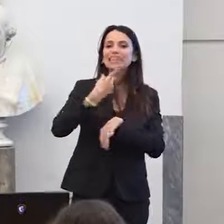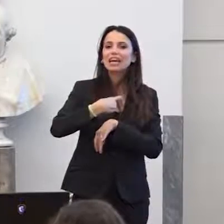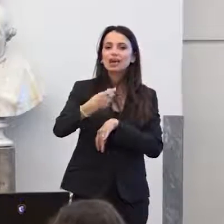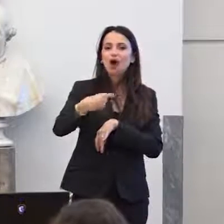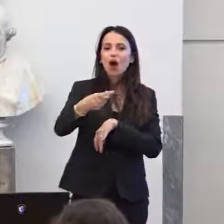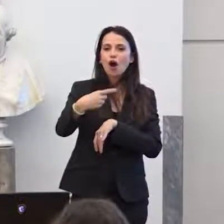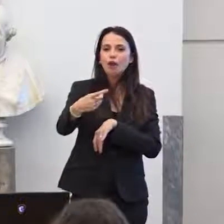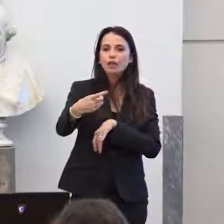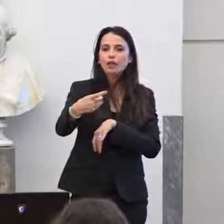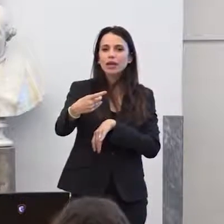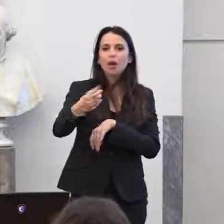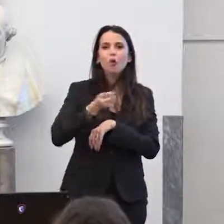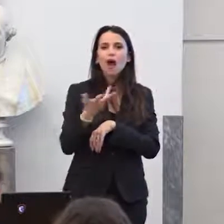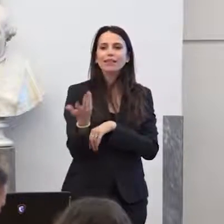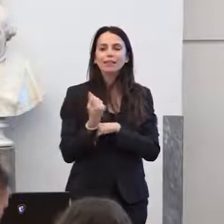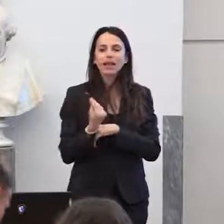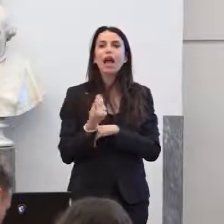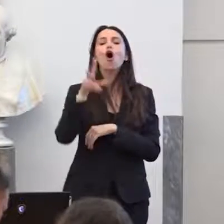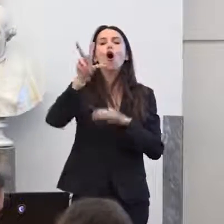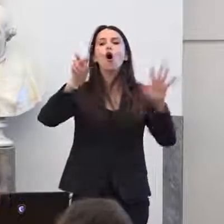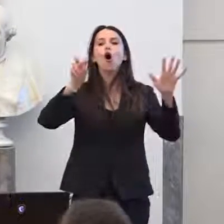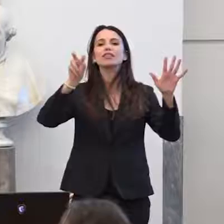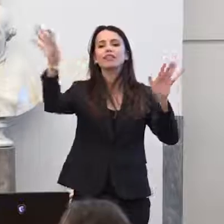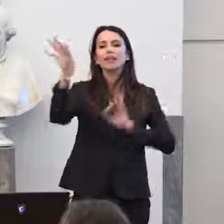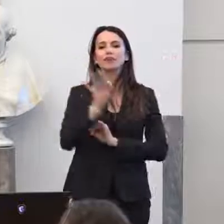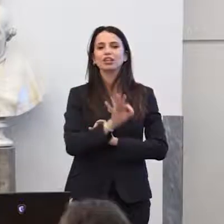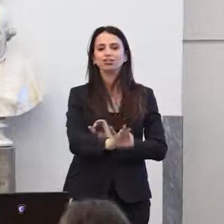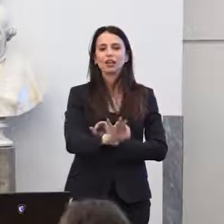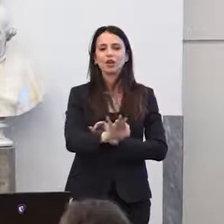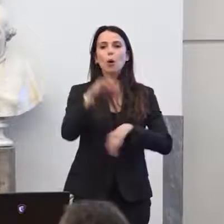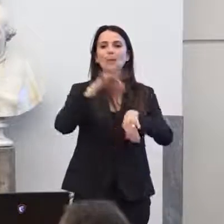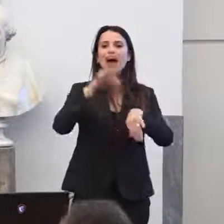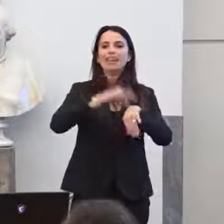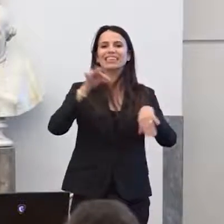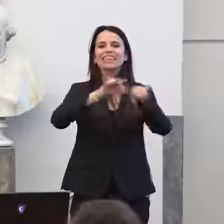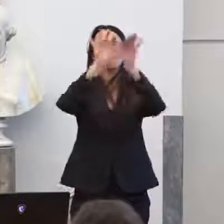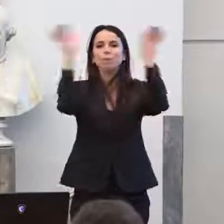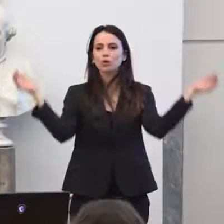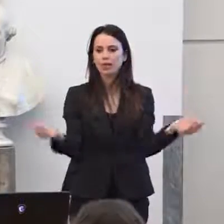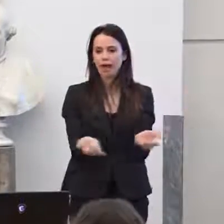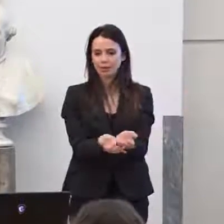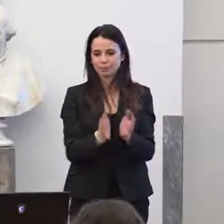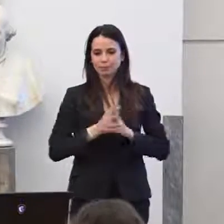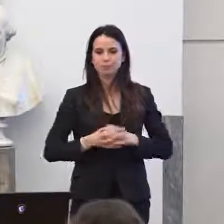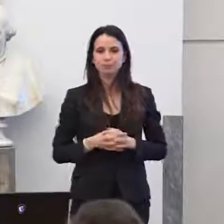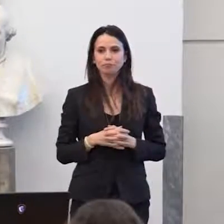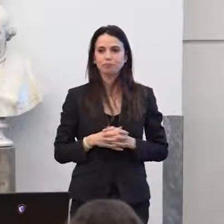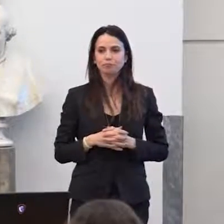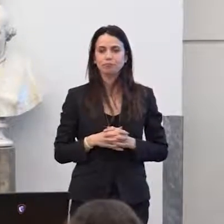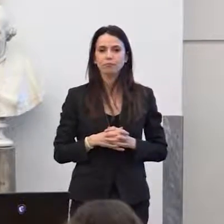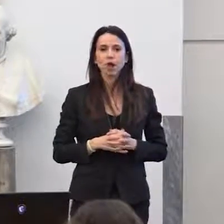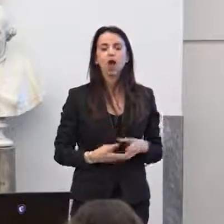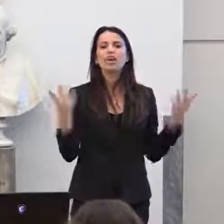rappresenteranno l'80% delle patologie mondiali. E ancora,